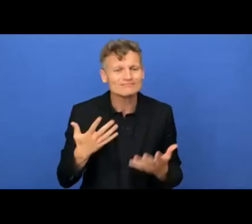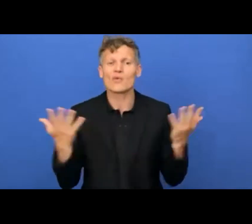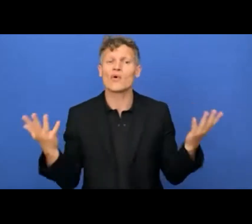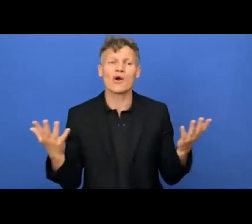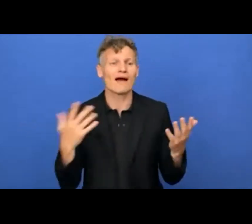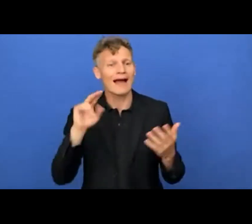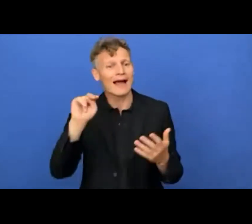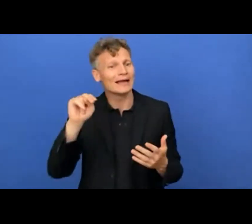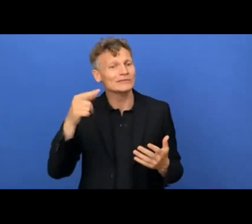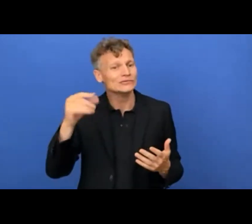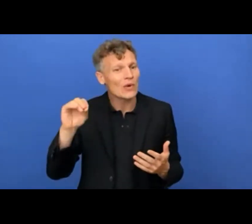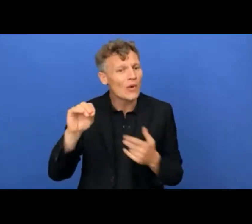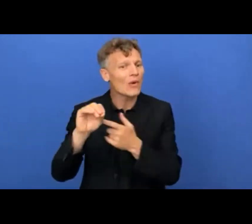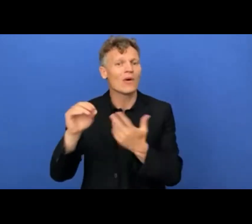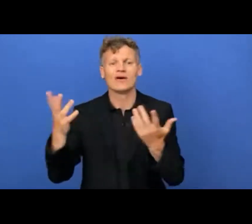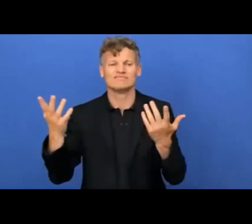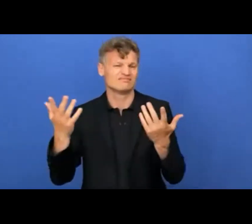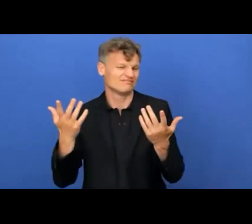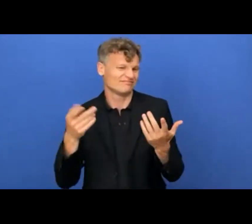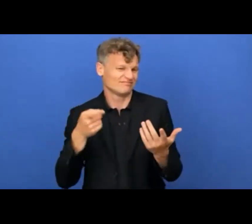comme par exemple des ONG.